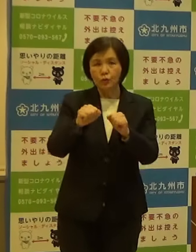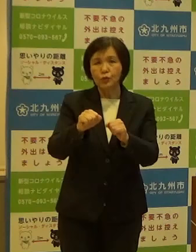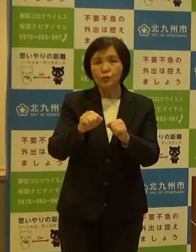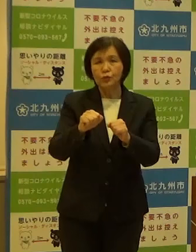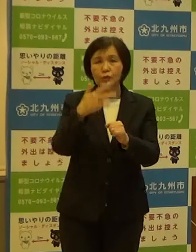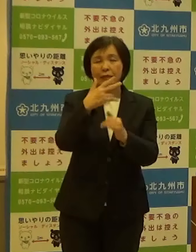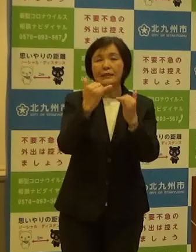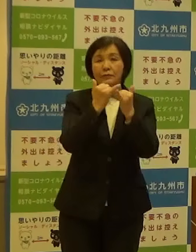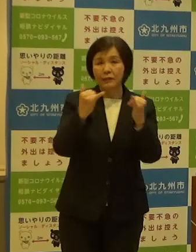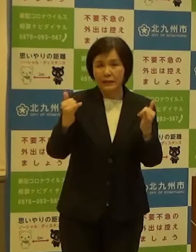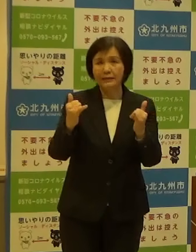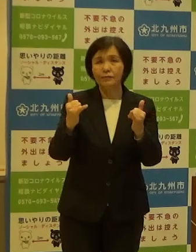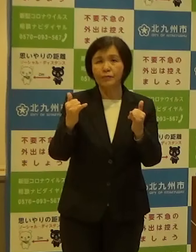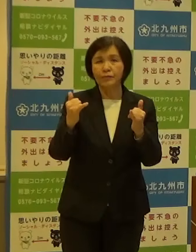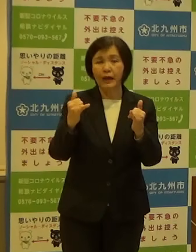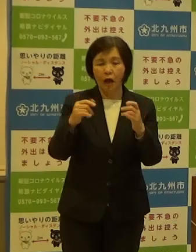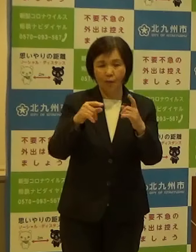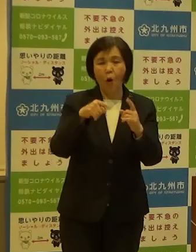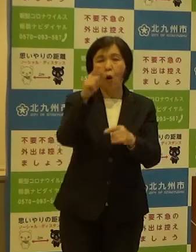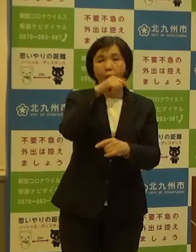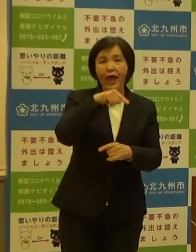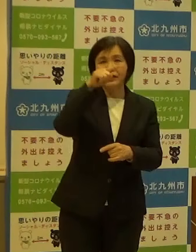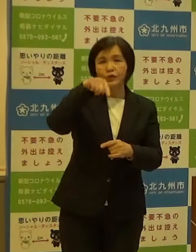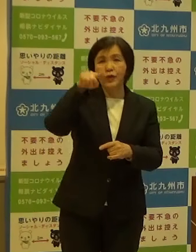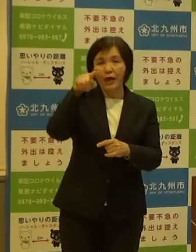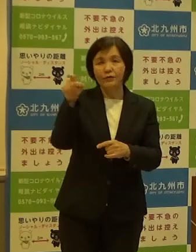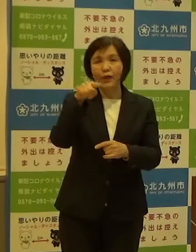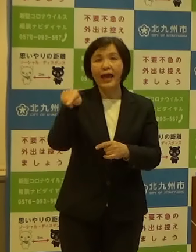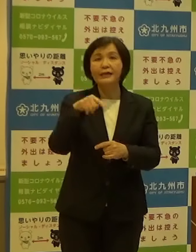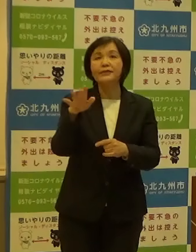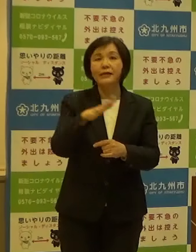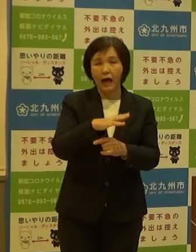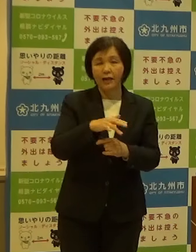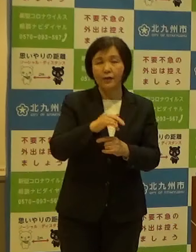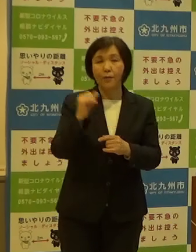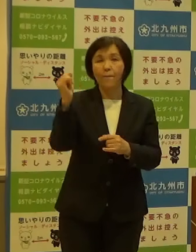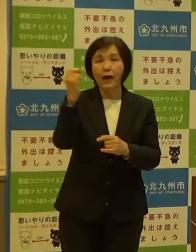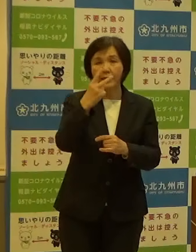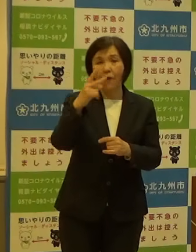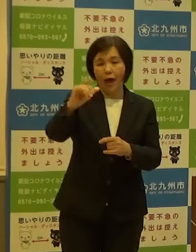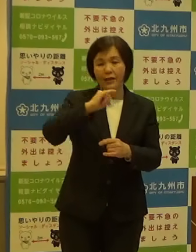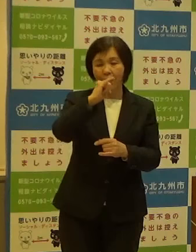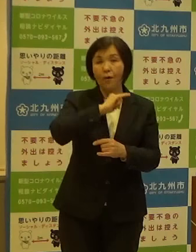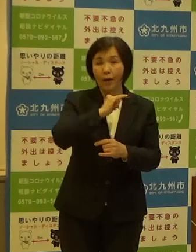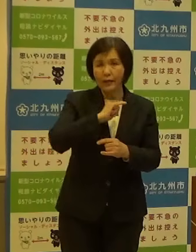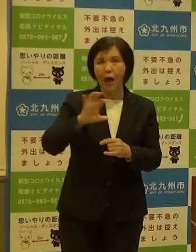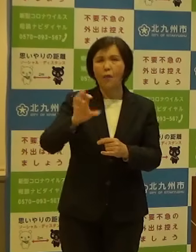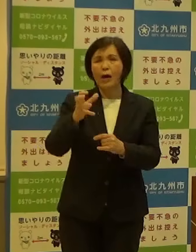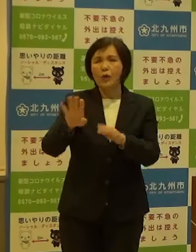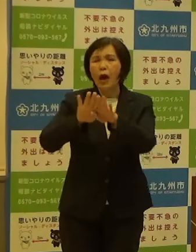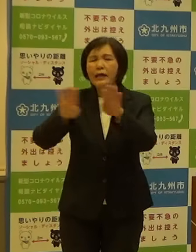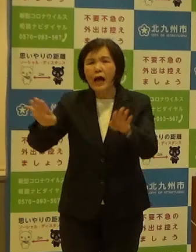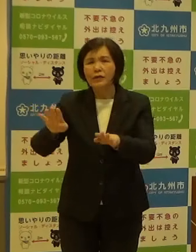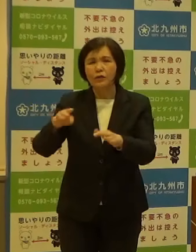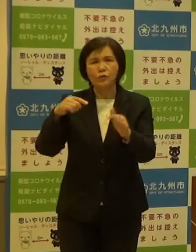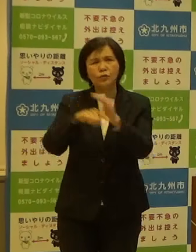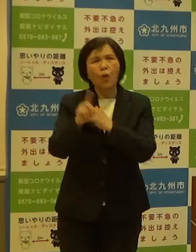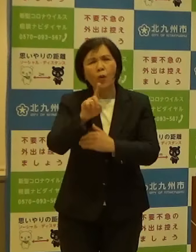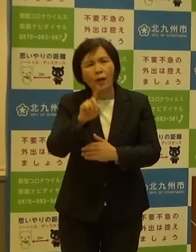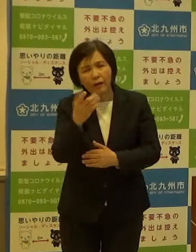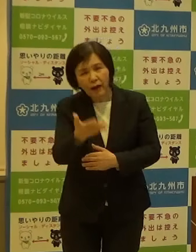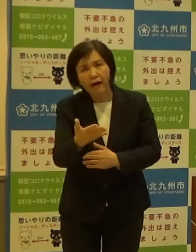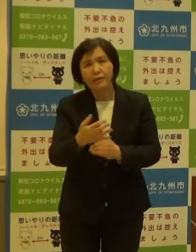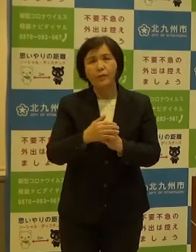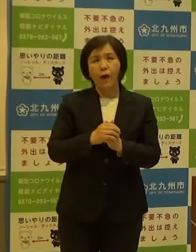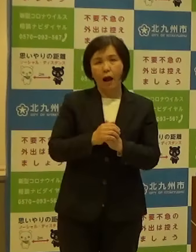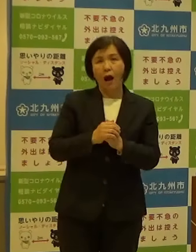市民からもいろんな SNS などを通じ電話を通じてですね、例えばあのパチンコが開いているのどうなっているのかとかですね、あそこの